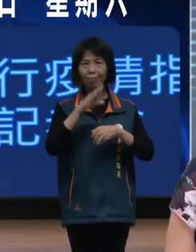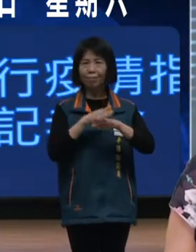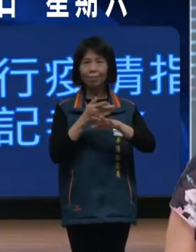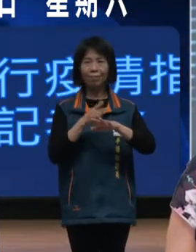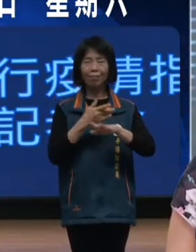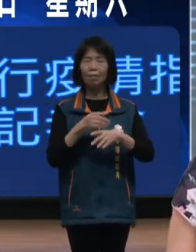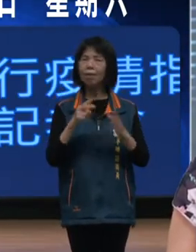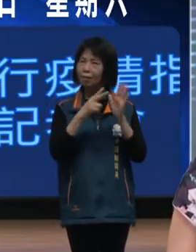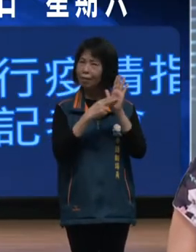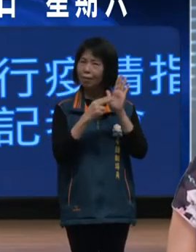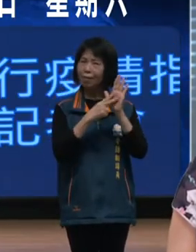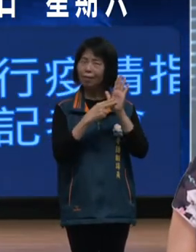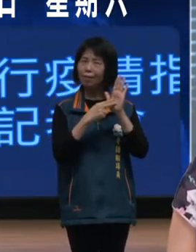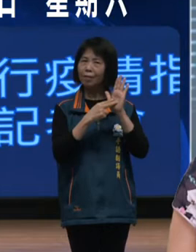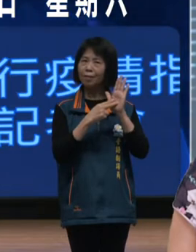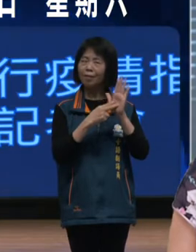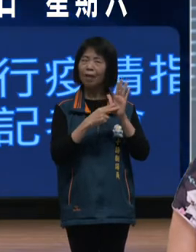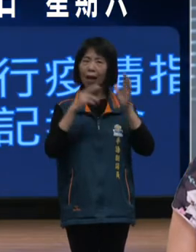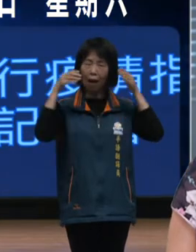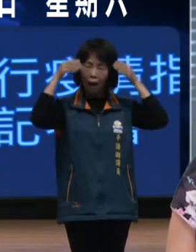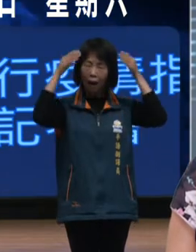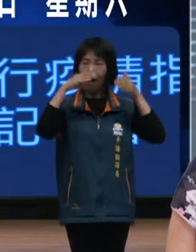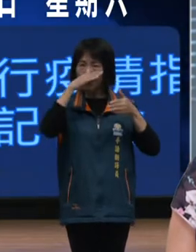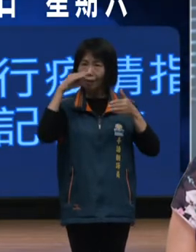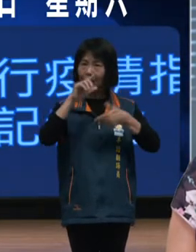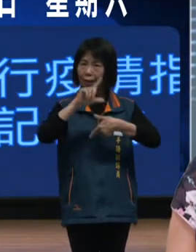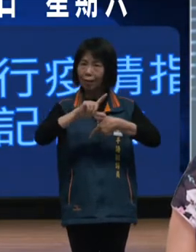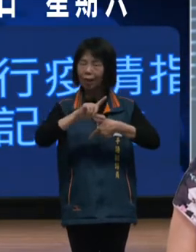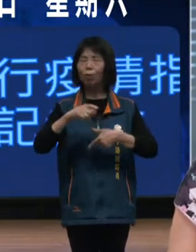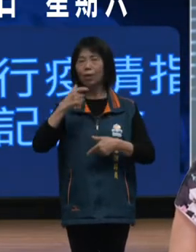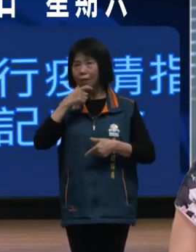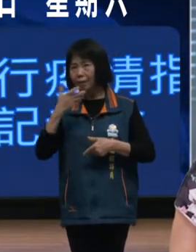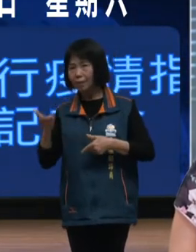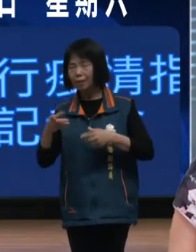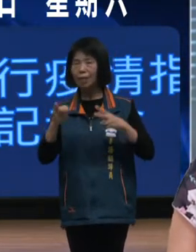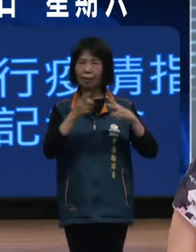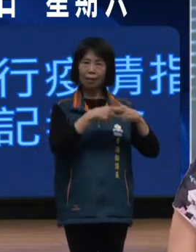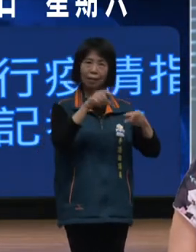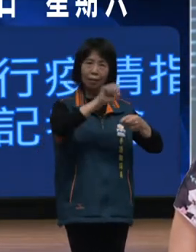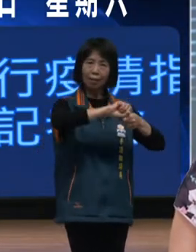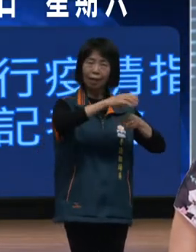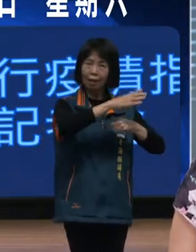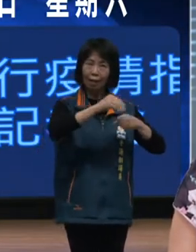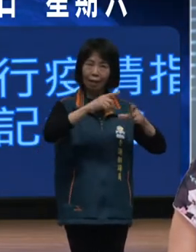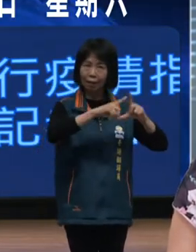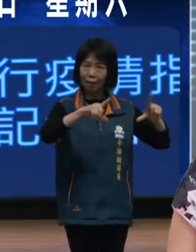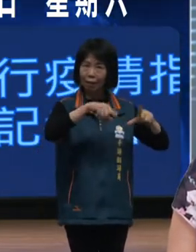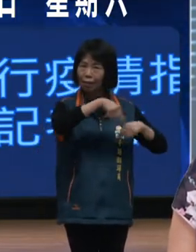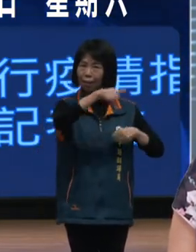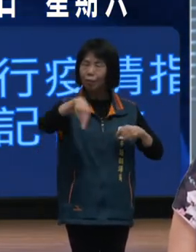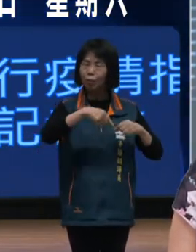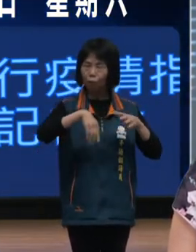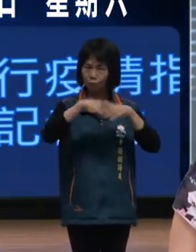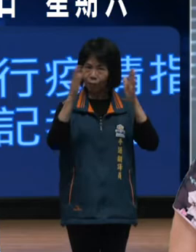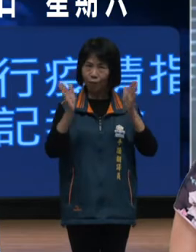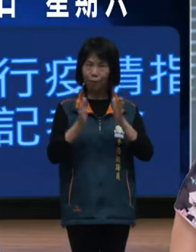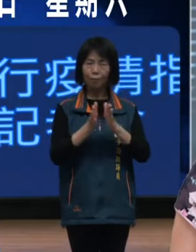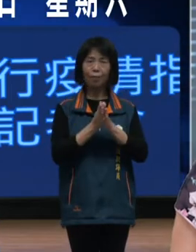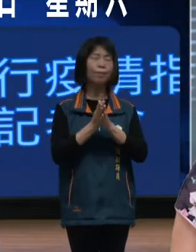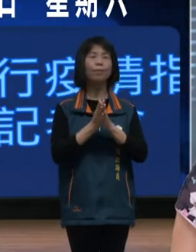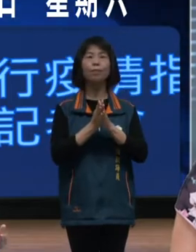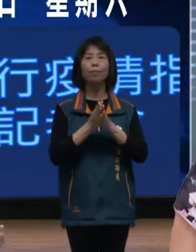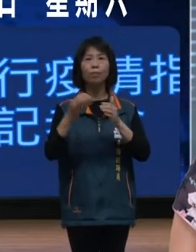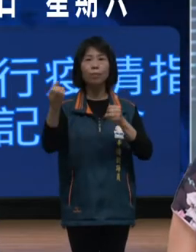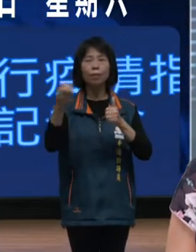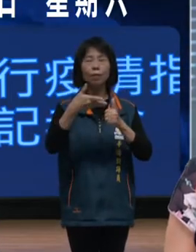会，报告花莲今天有55例的确诊案例。而县长徐正慧、花莲县的卫生局长朱家祥，还有教育处长翁淑